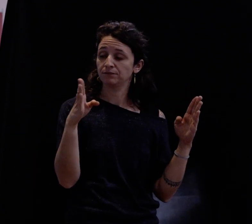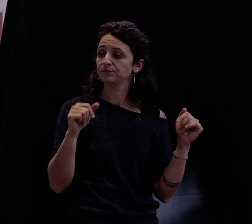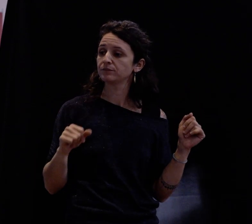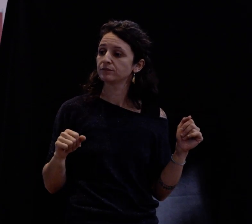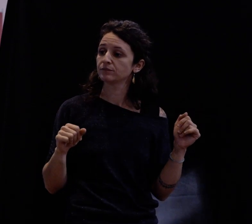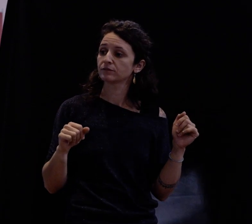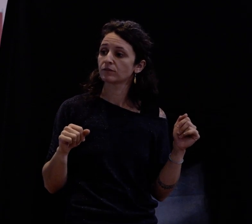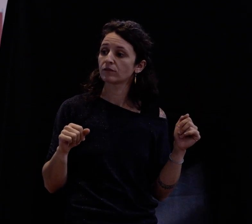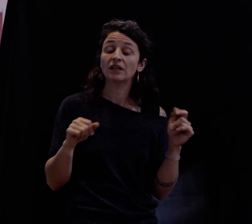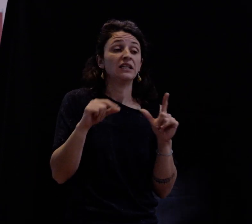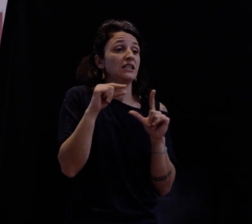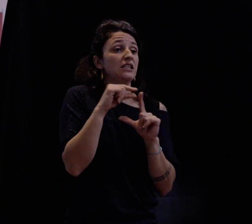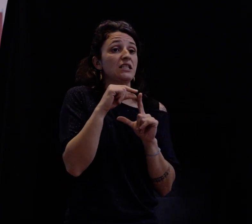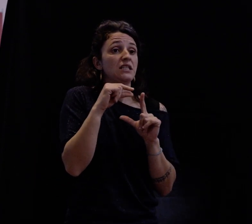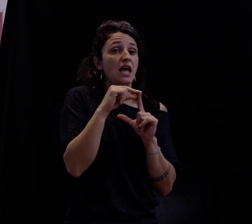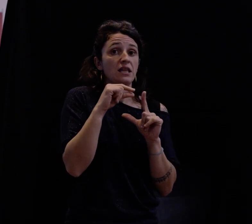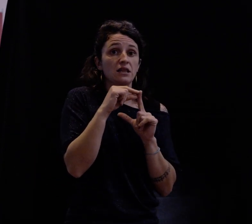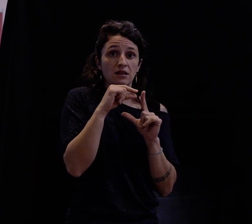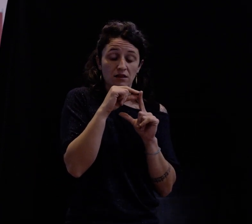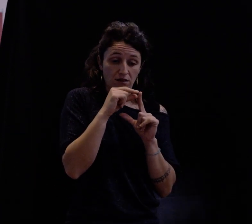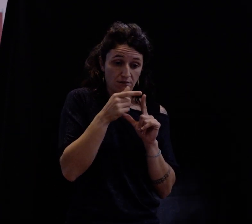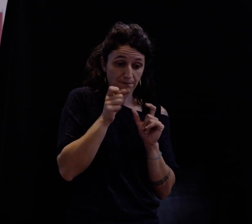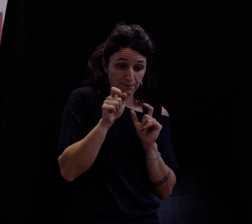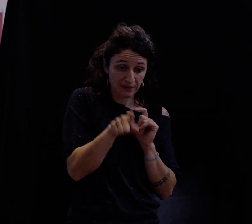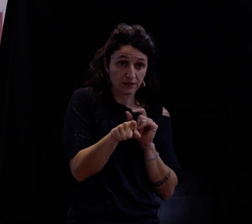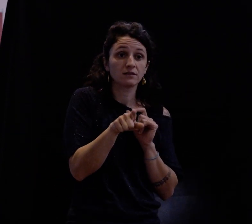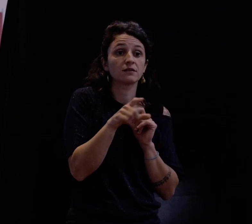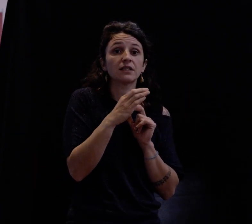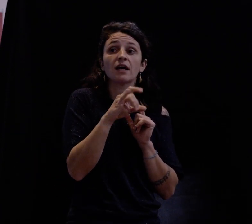Ce gène-là, en fait, chaque gène va s'exprimer